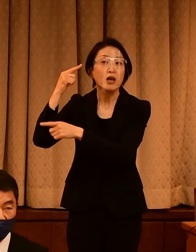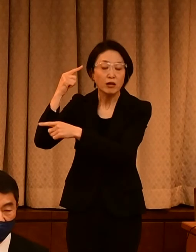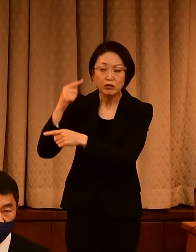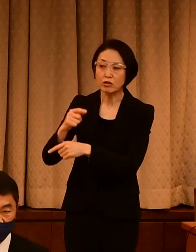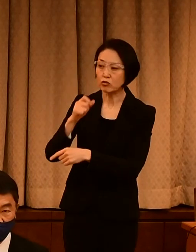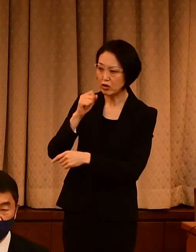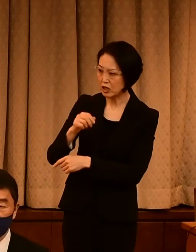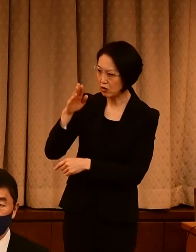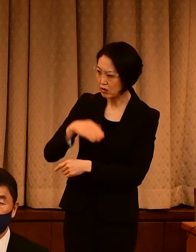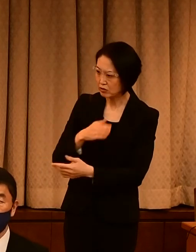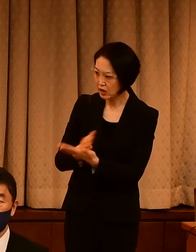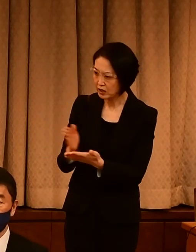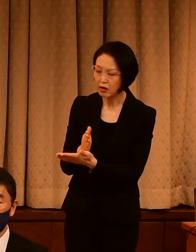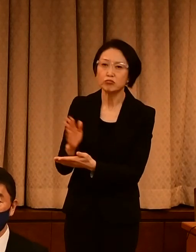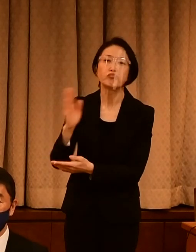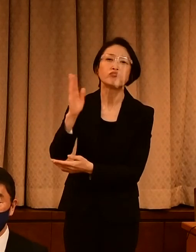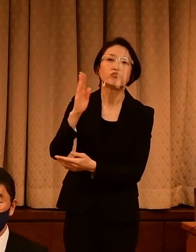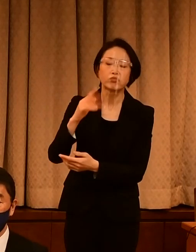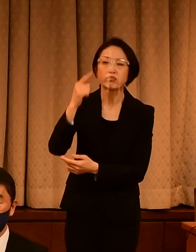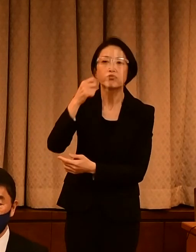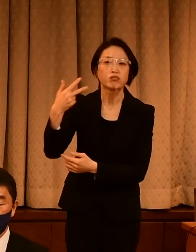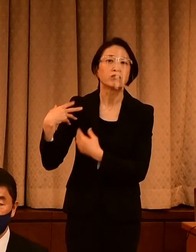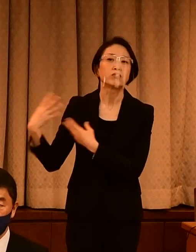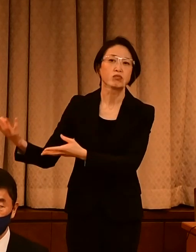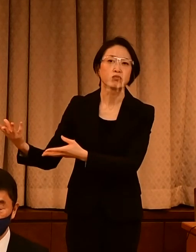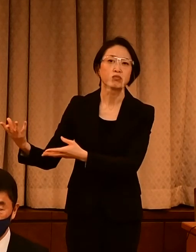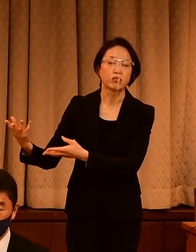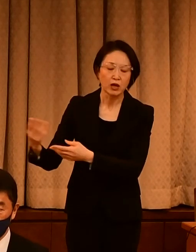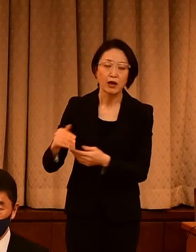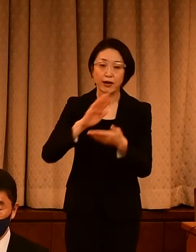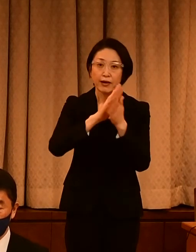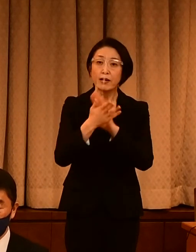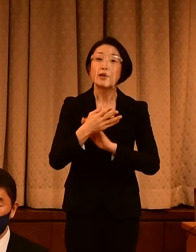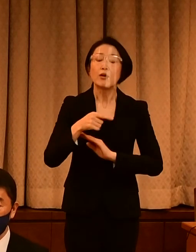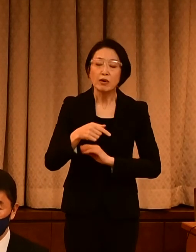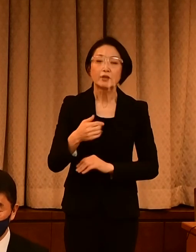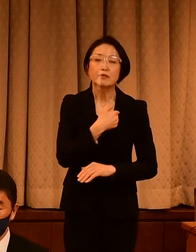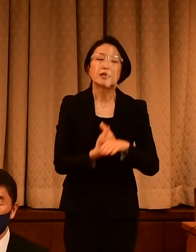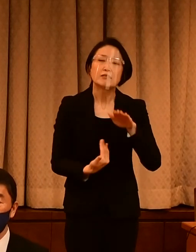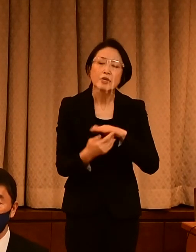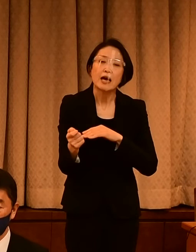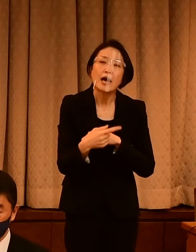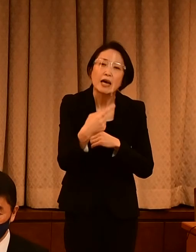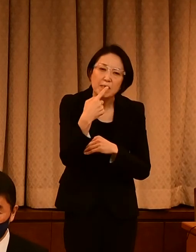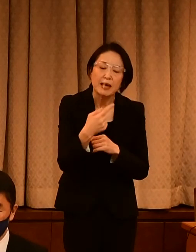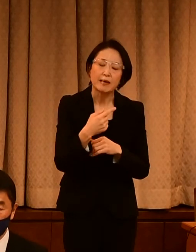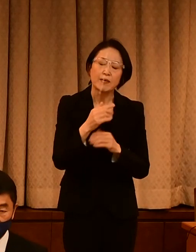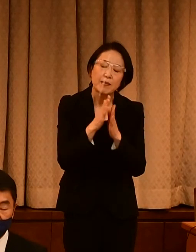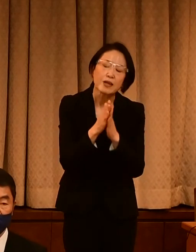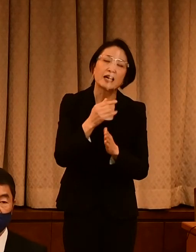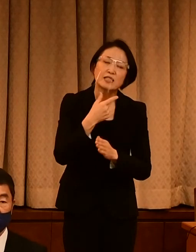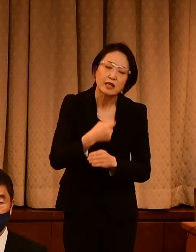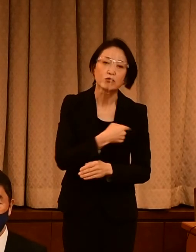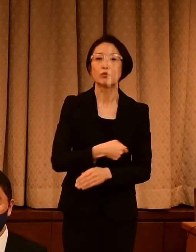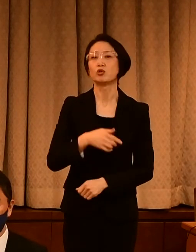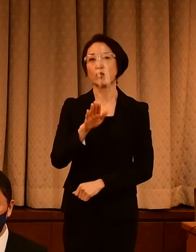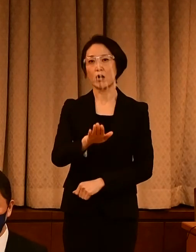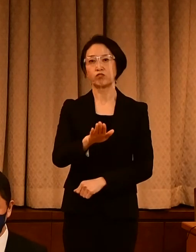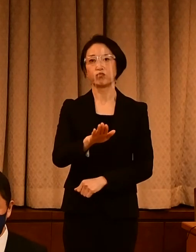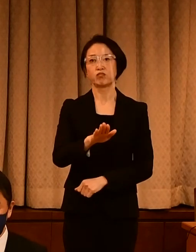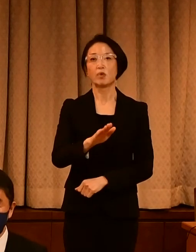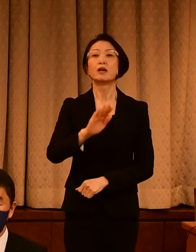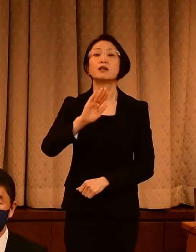申し上げられないんですけれども、県としては、できれば早めに届けていただいて早めに予約という思いは持っておりますが、これはそれぞれ